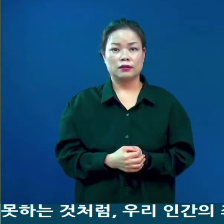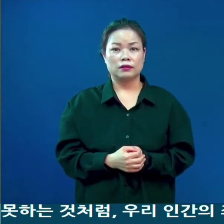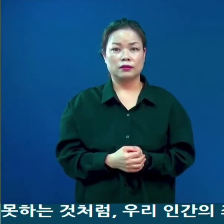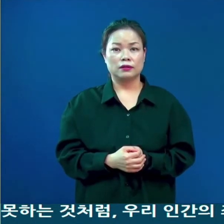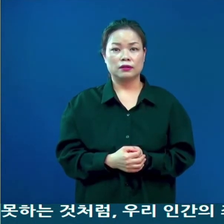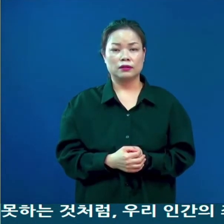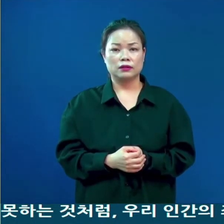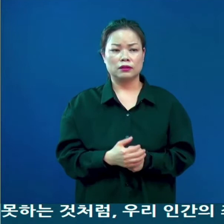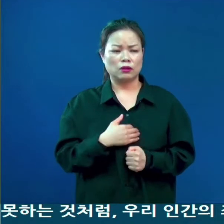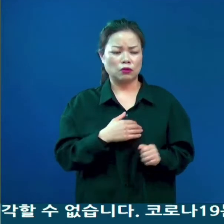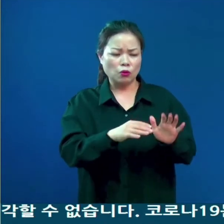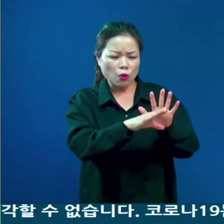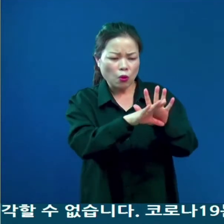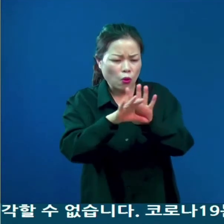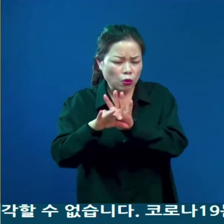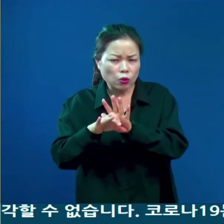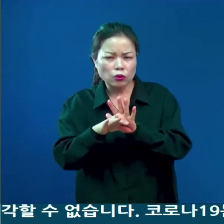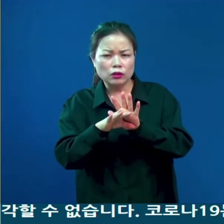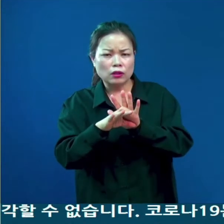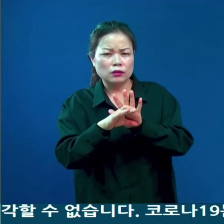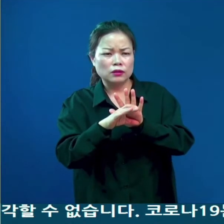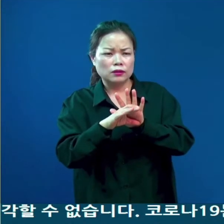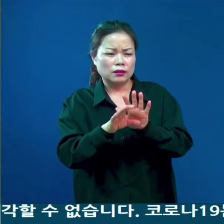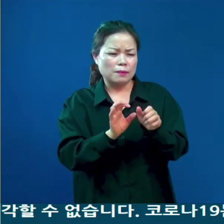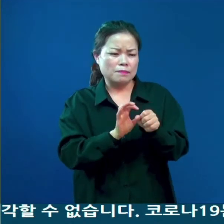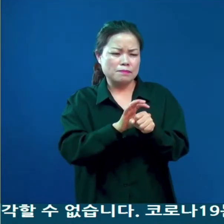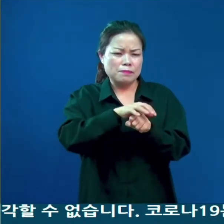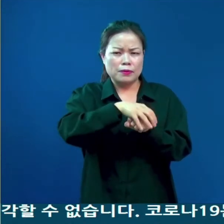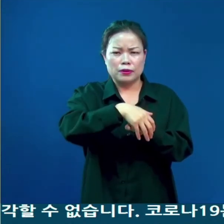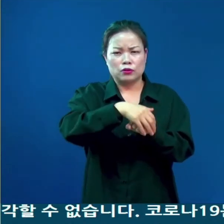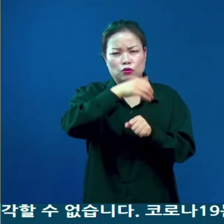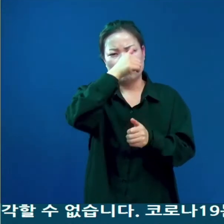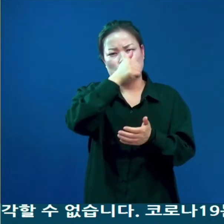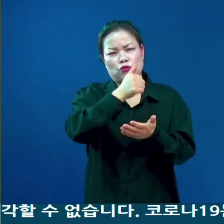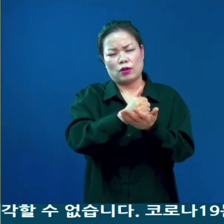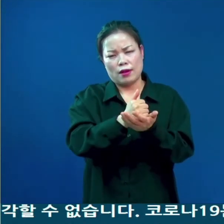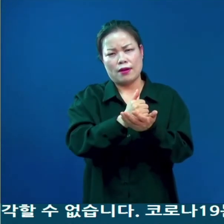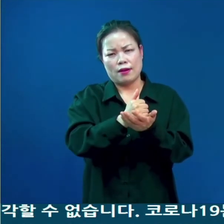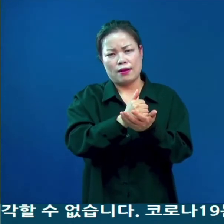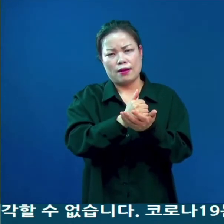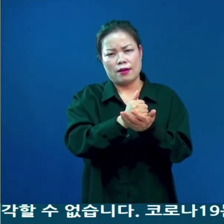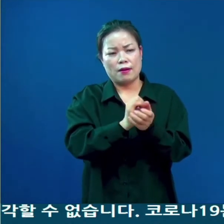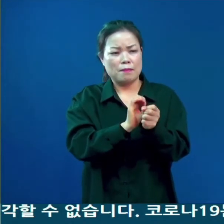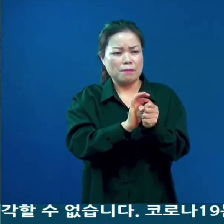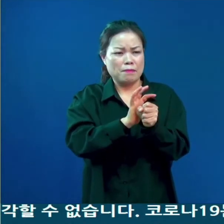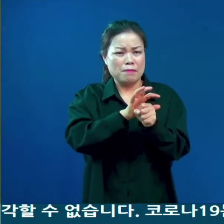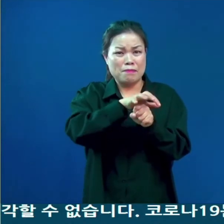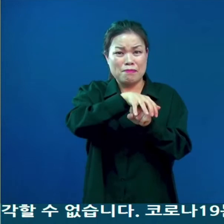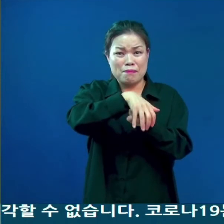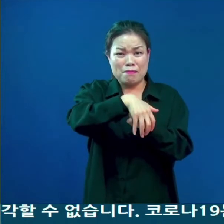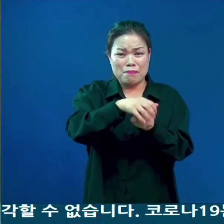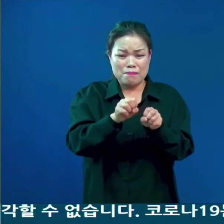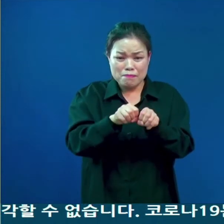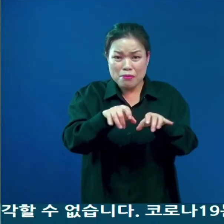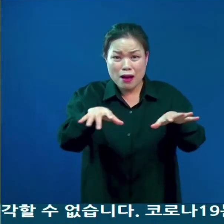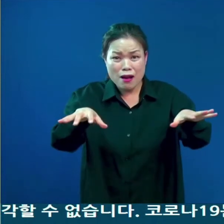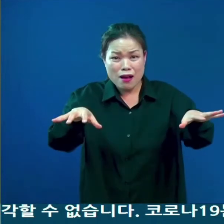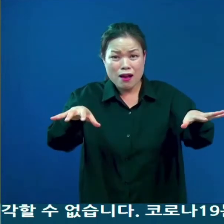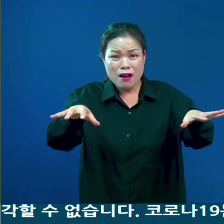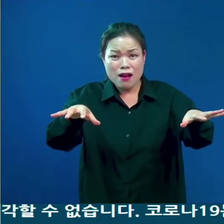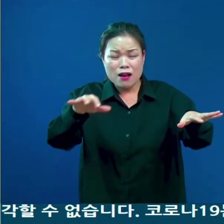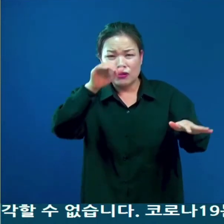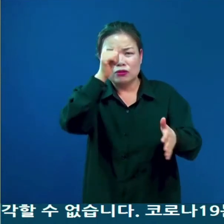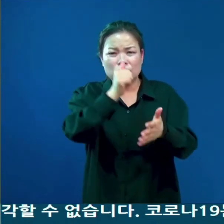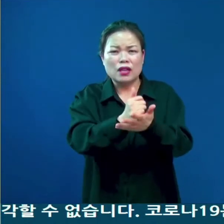그래서 저는 코로나 팬데믹을 바라보면서 죄의 팬데믹, 그러면서 정말 망가질 대로 망가져